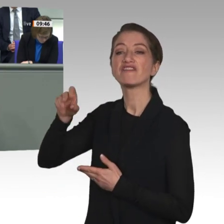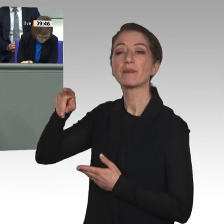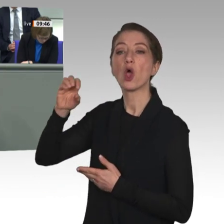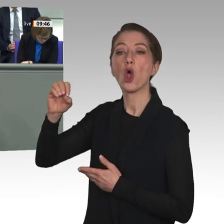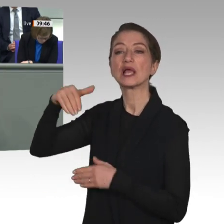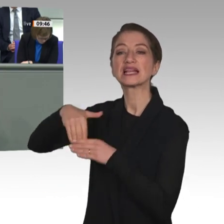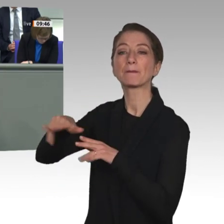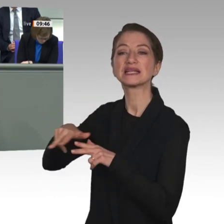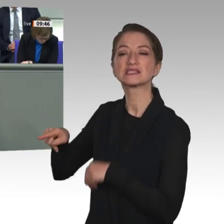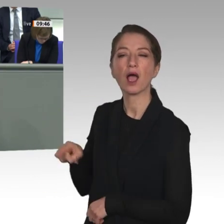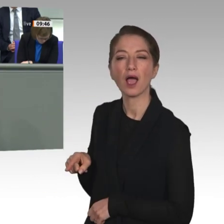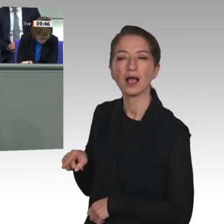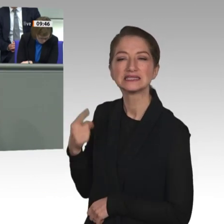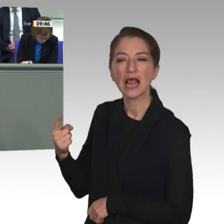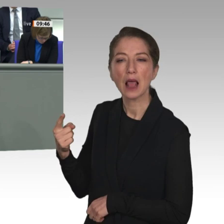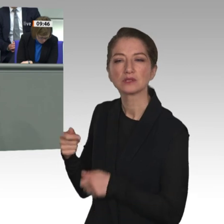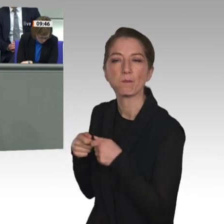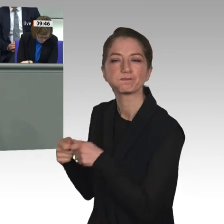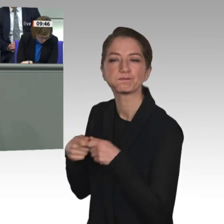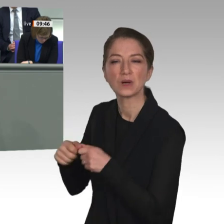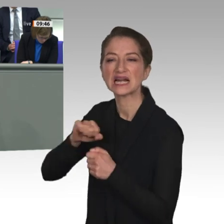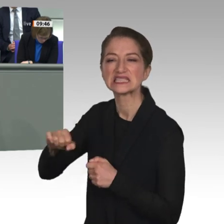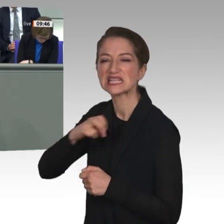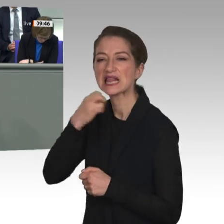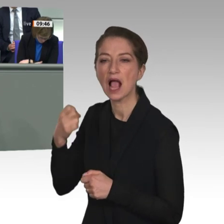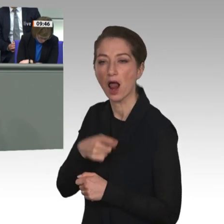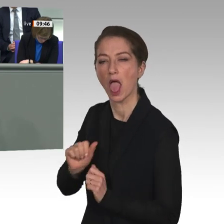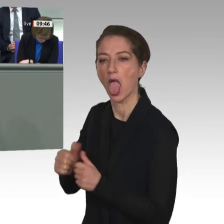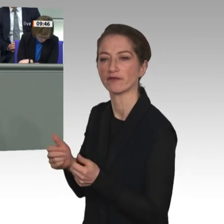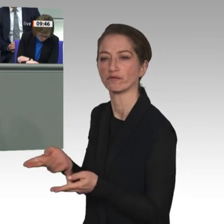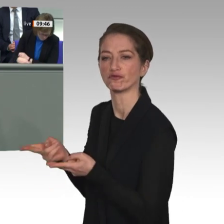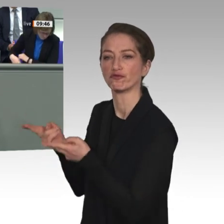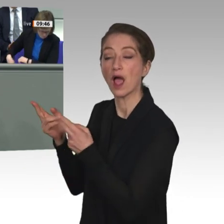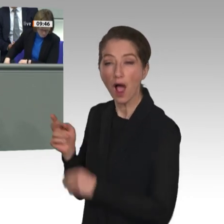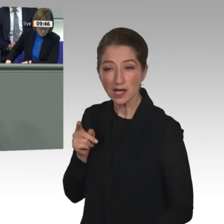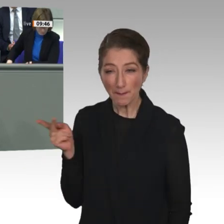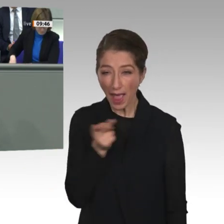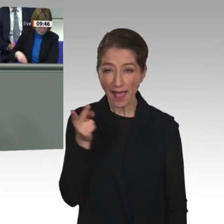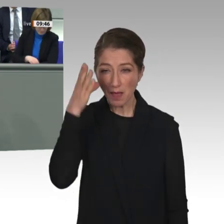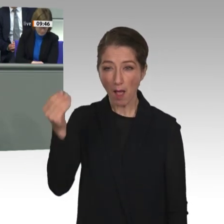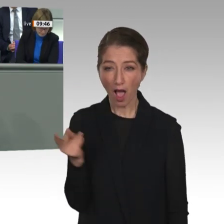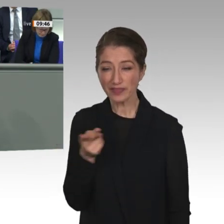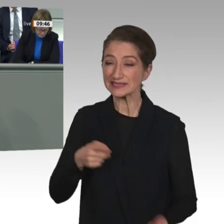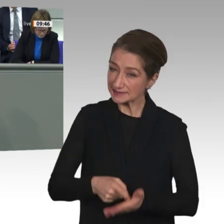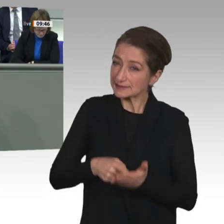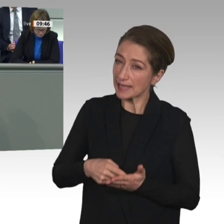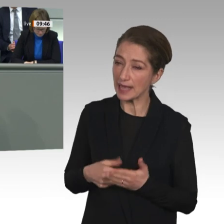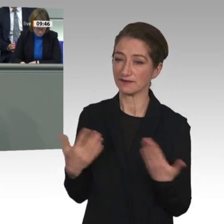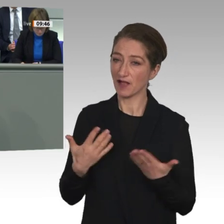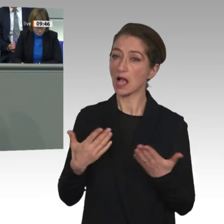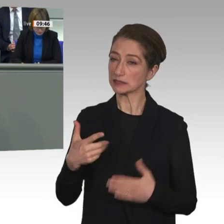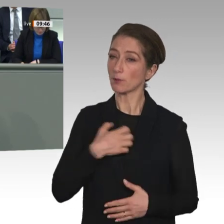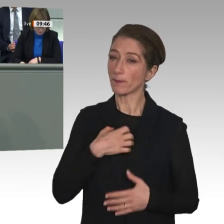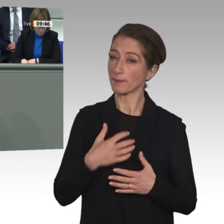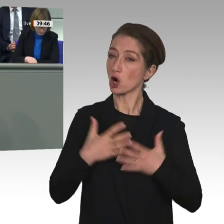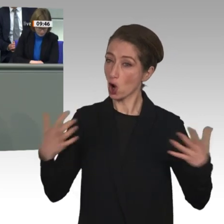FPÖ, einer Bande mit Rechtsradikalen, sollte er auf die Sprünge helfen. Diese beiden Herren zeigen anschaulich das gefährliche Problem